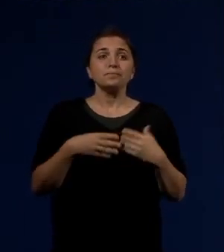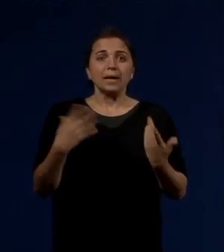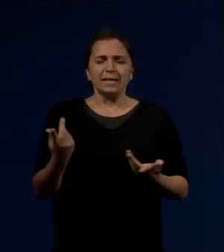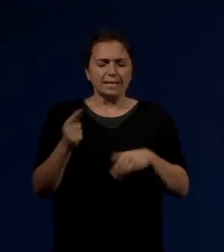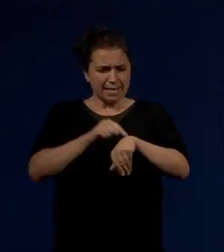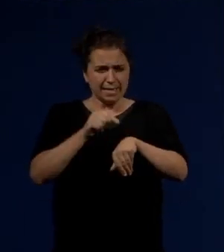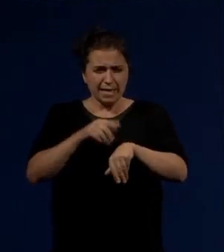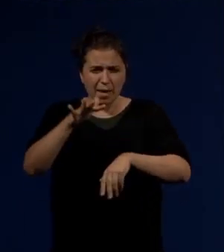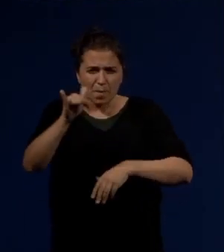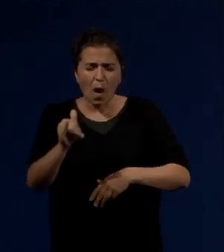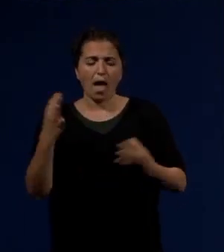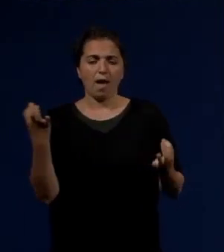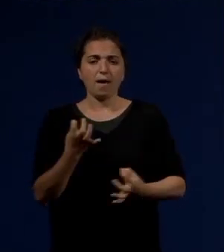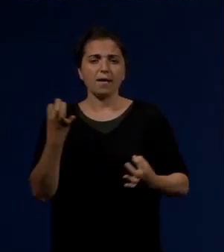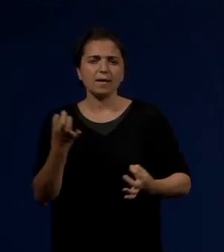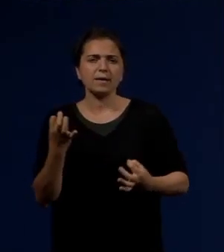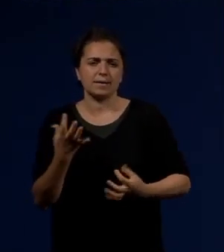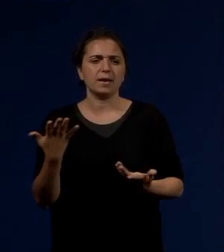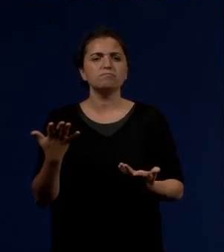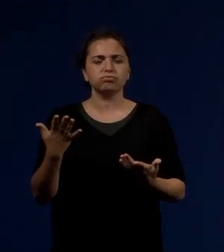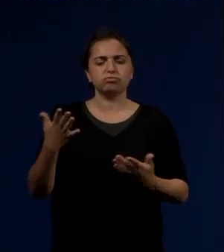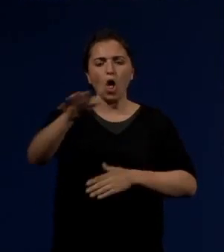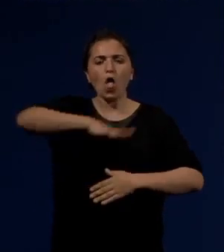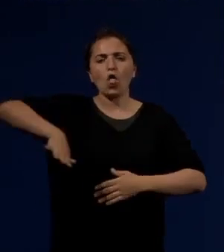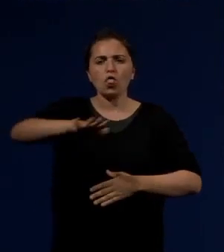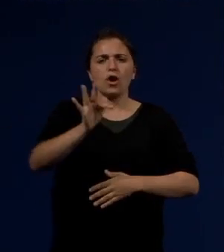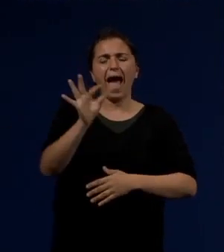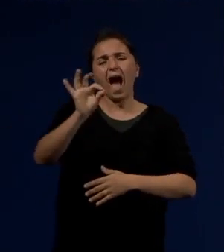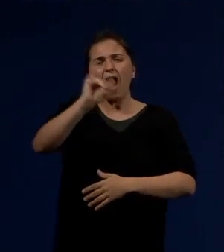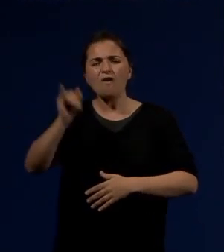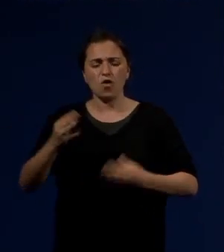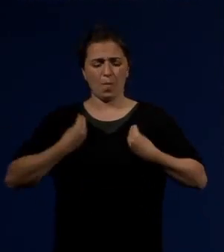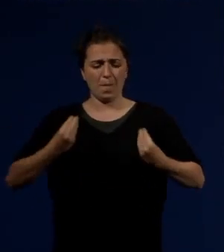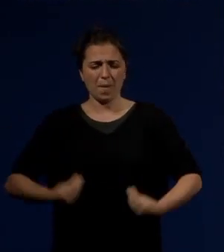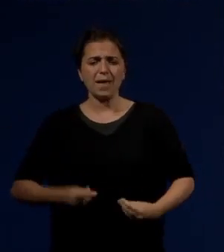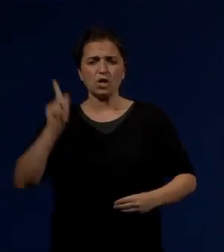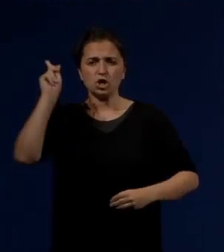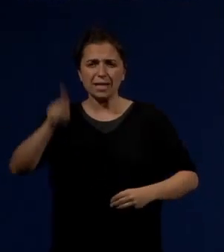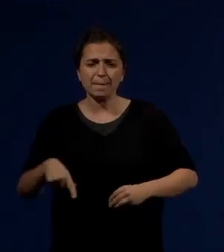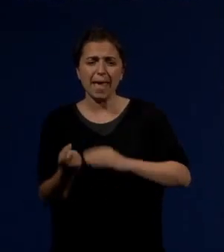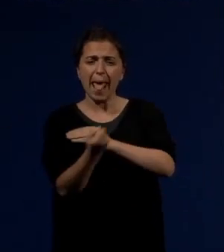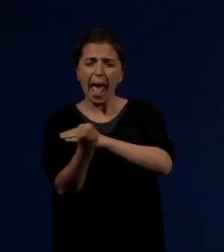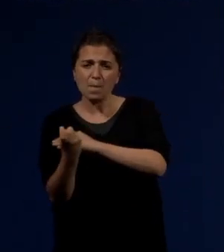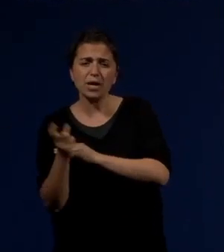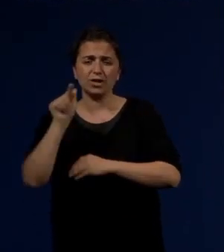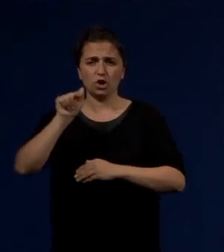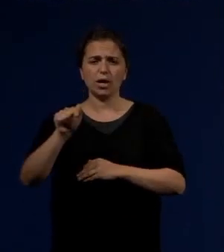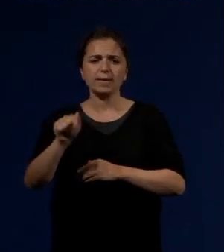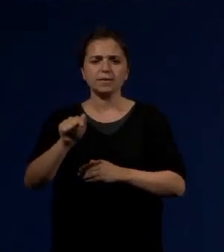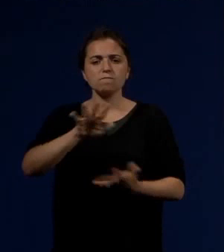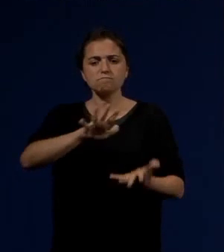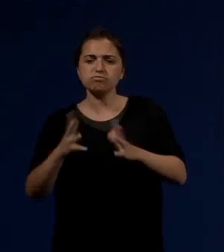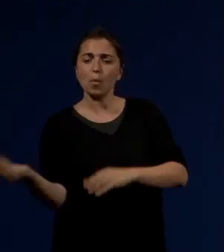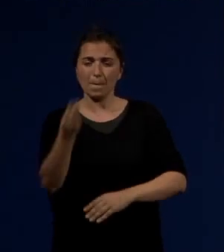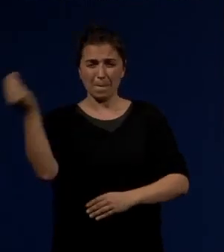estamos a tempo de sanear integralmente as rías de Viveiro e de Foz, de dragar o porto de Foz. Estamos a tempo de apostar pola innovación,